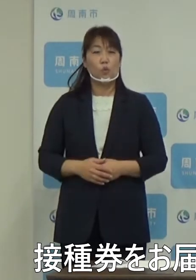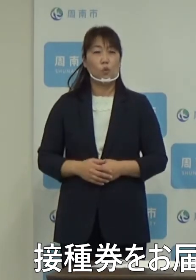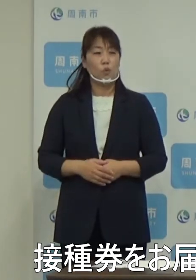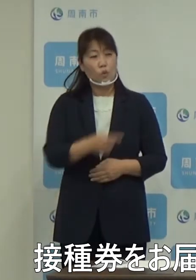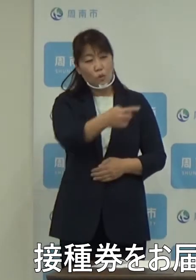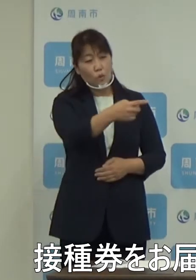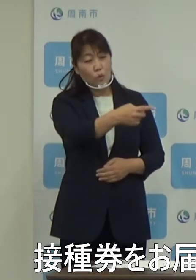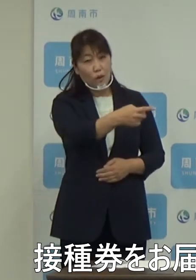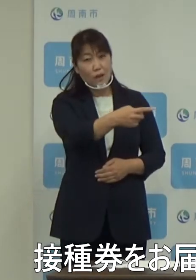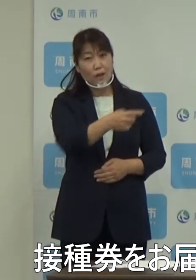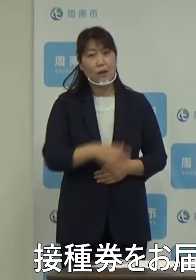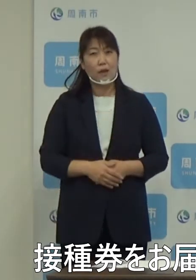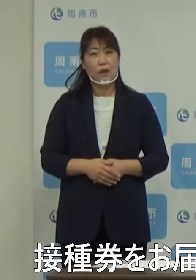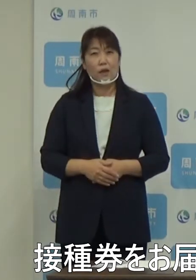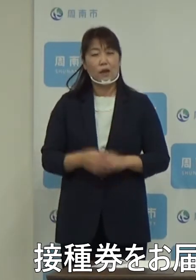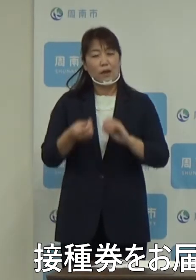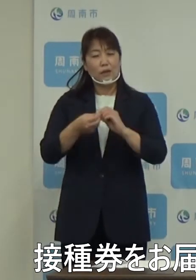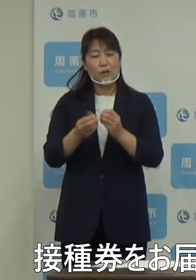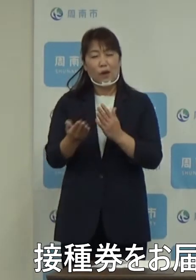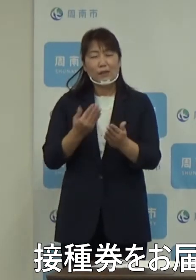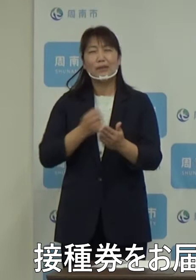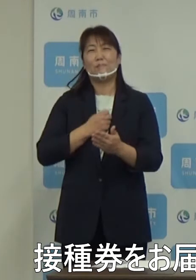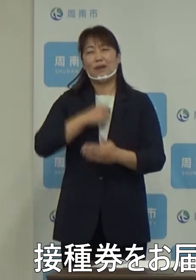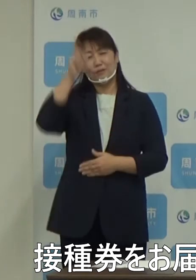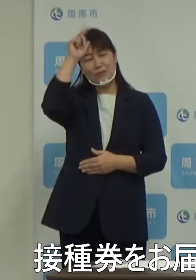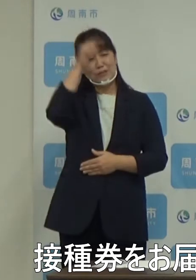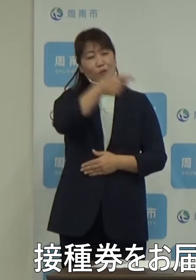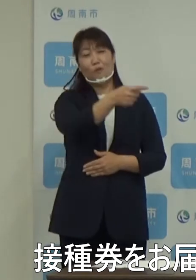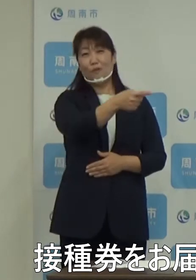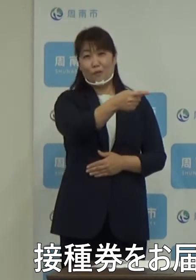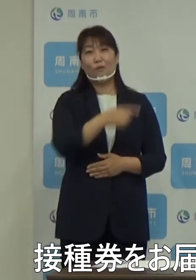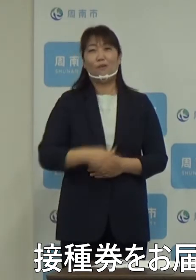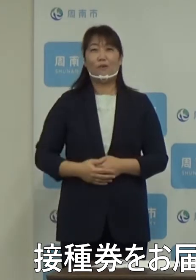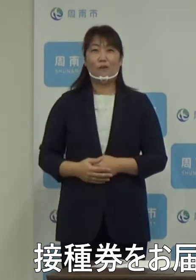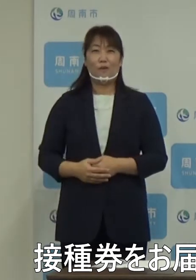はこのように目立つ黄色となっております。